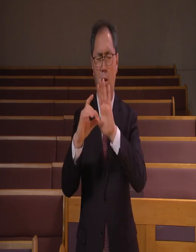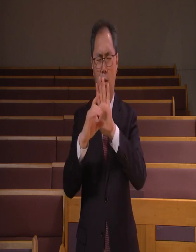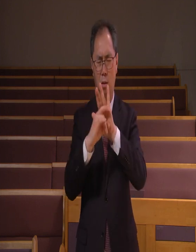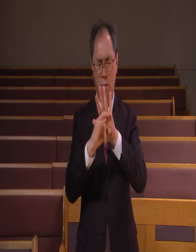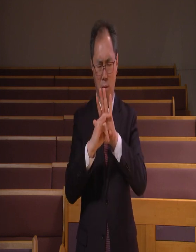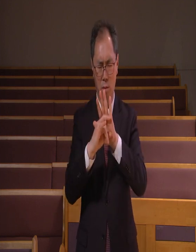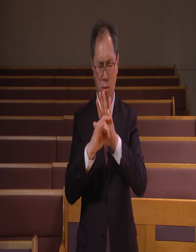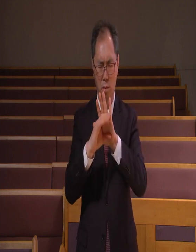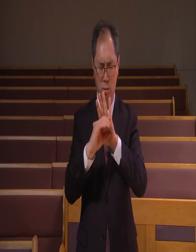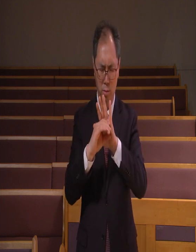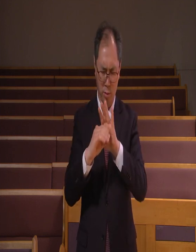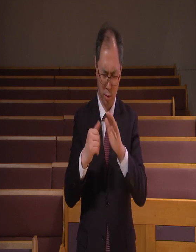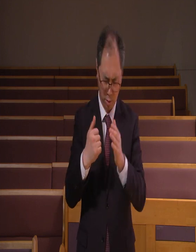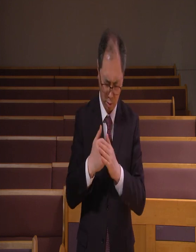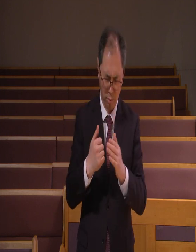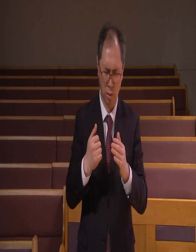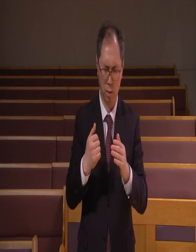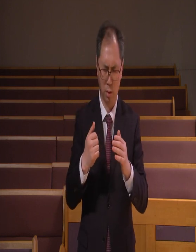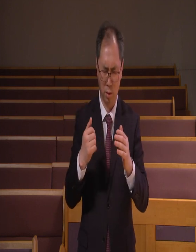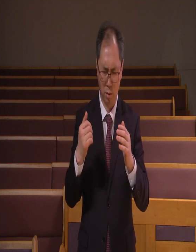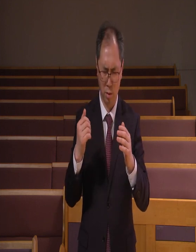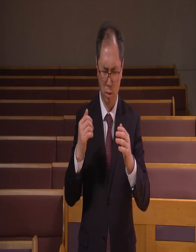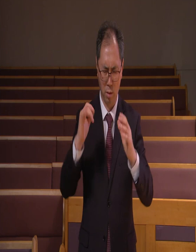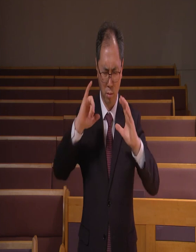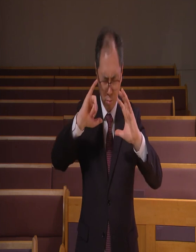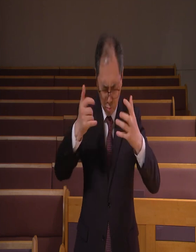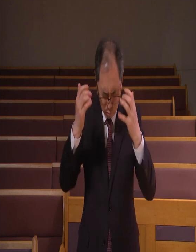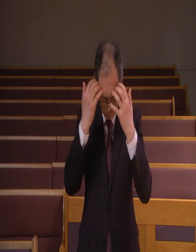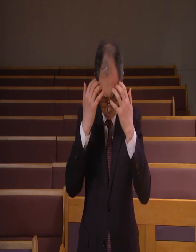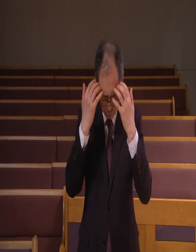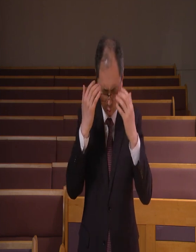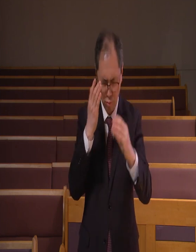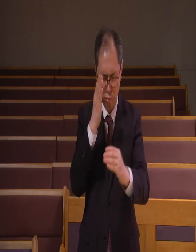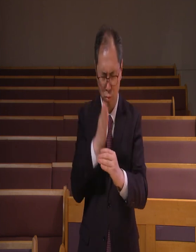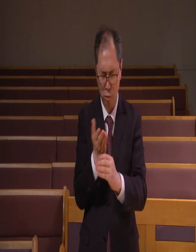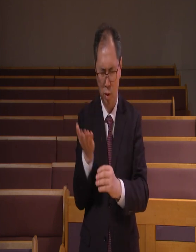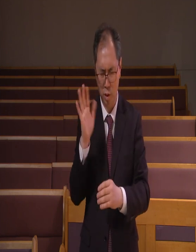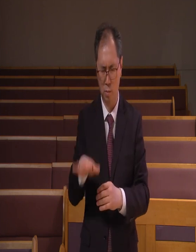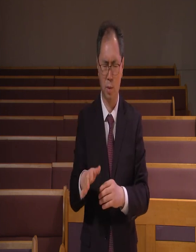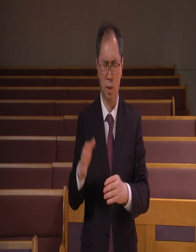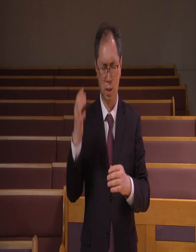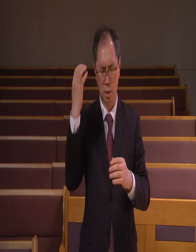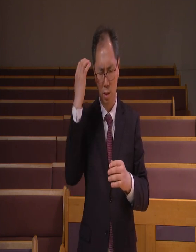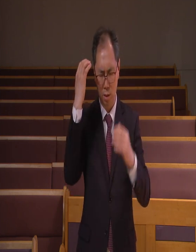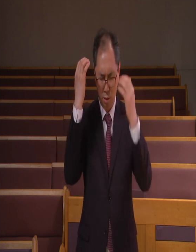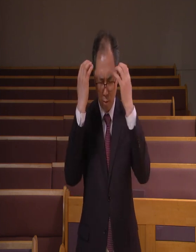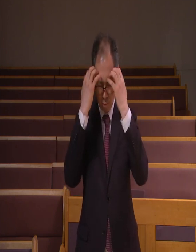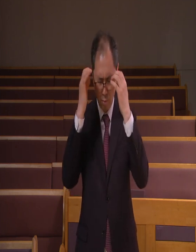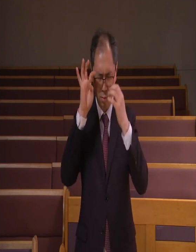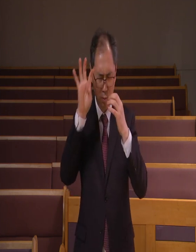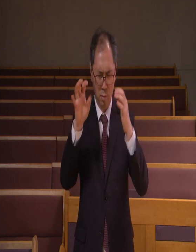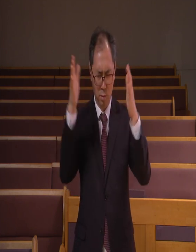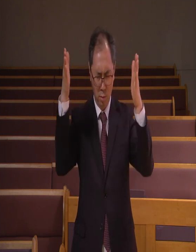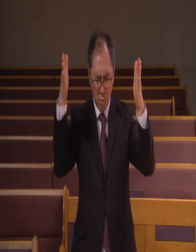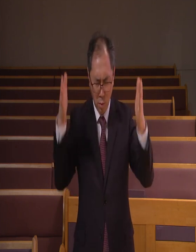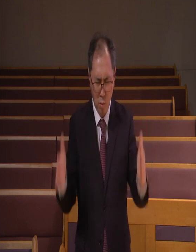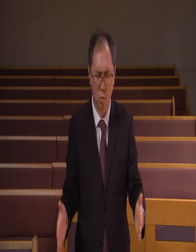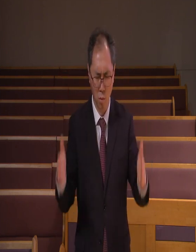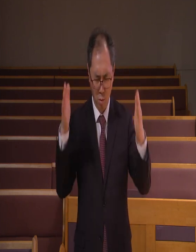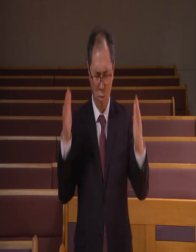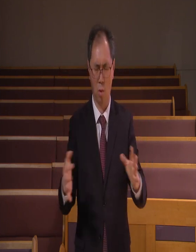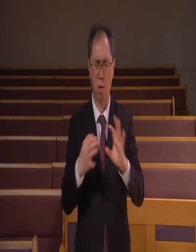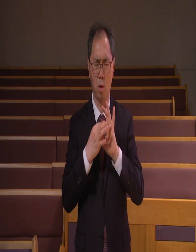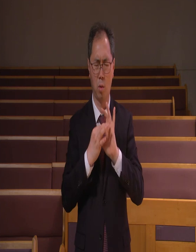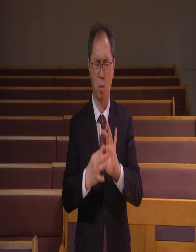코로나19로 온 세계가, 온 나라가 말할 수 없는 고통 가운데 있지만, 이번 사순절을 통하여, 특별히 이번